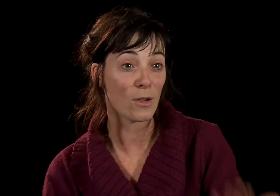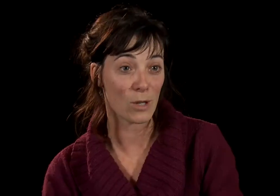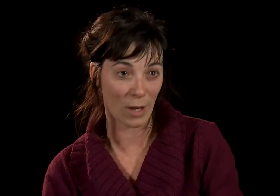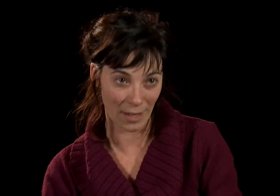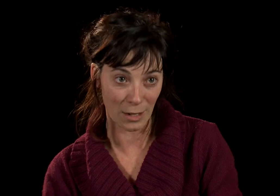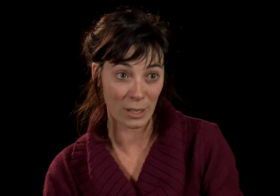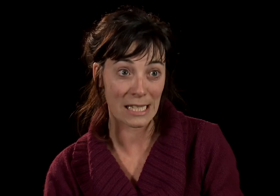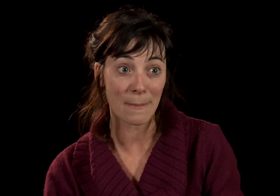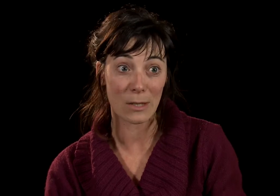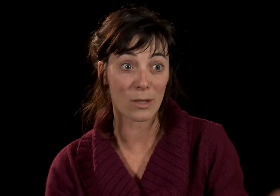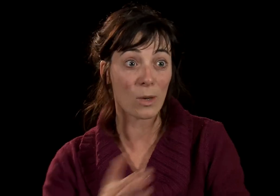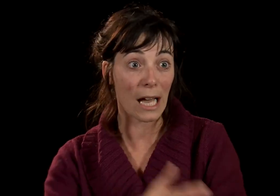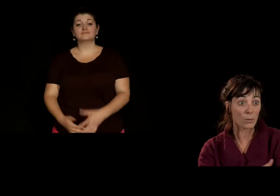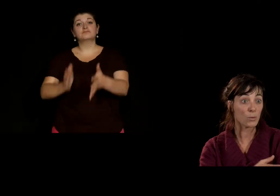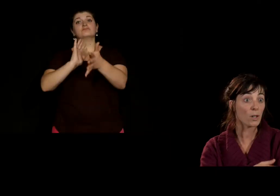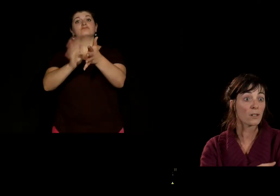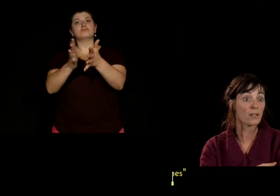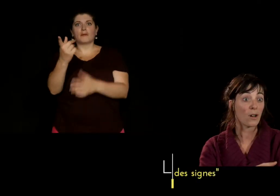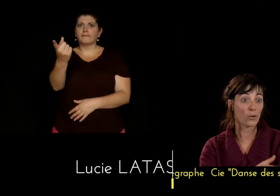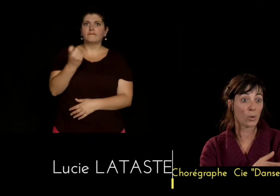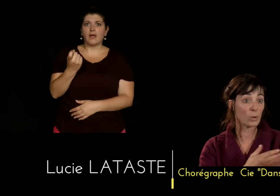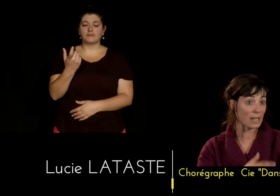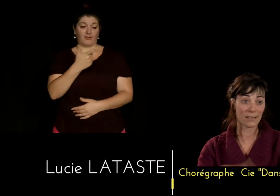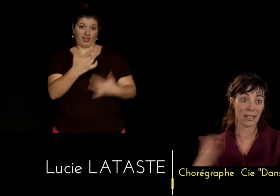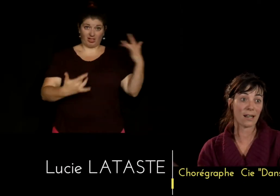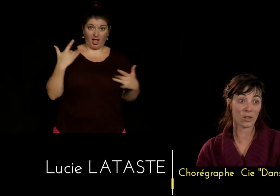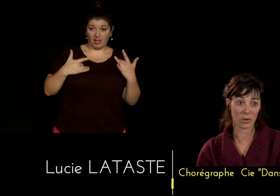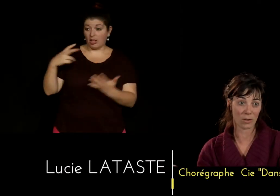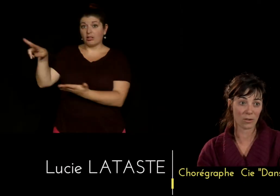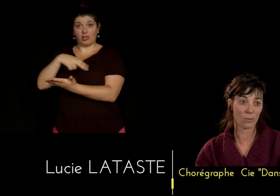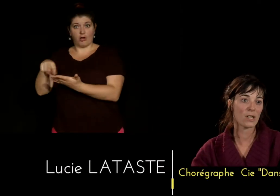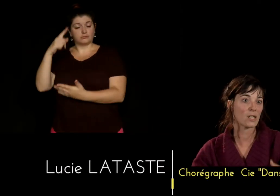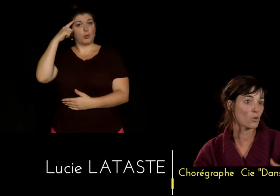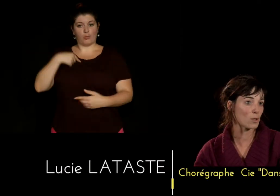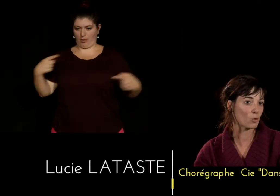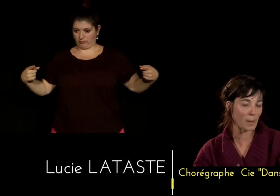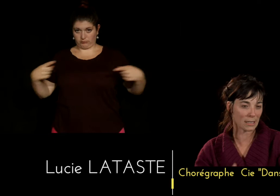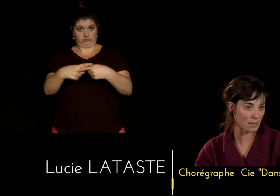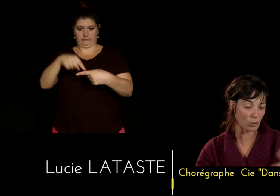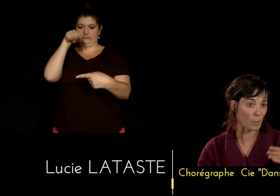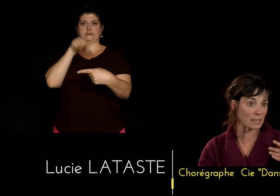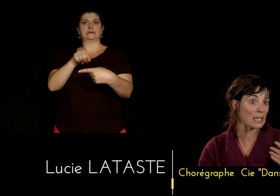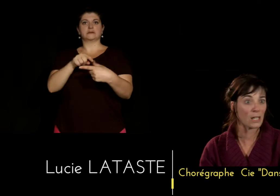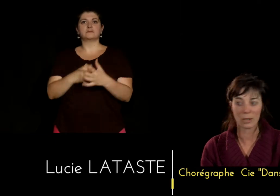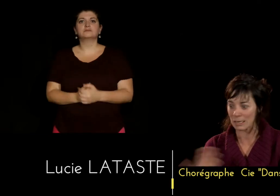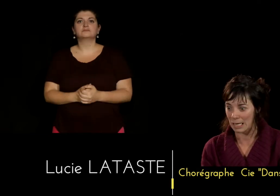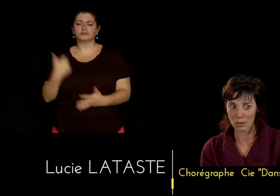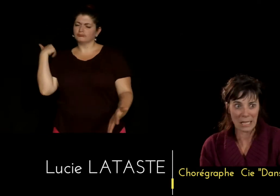Moi, suis révélée à la langue des signes parce que c'est au carrefour entre le théâtre et la danse. Et moi, c'est ce que j'ai toujours pratiqué, j'ai toujours pratiqué, et le théâtre et la danse.